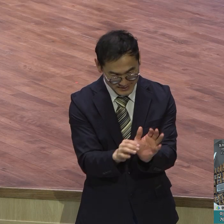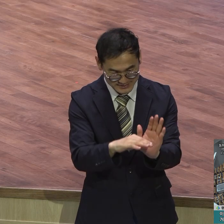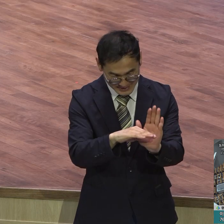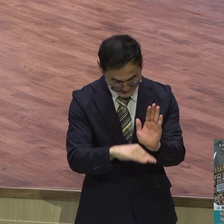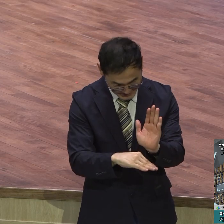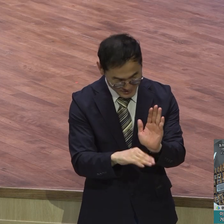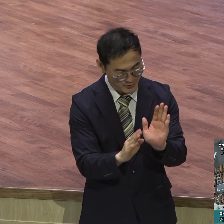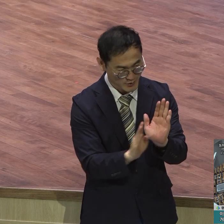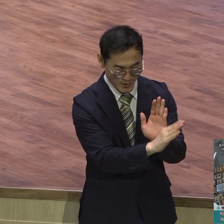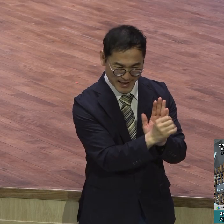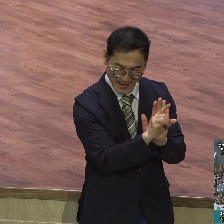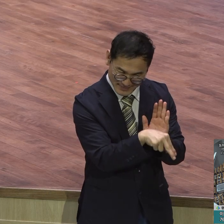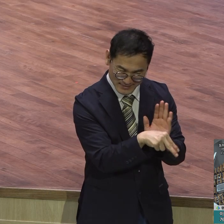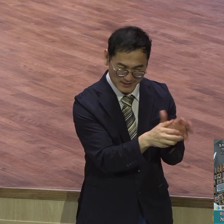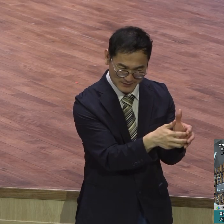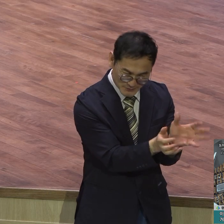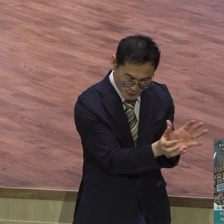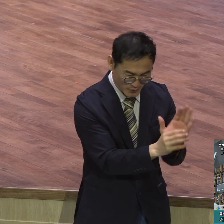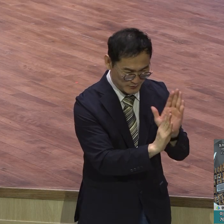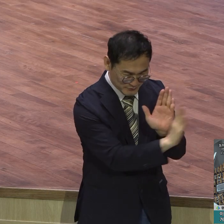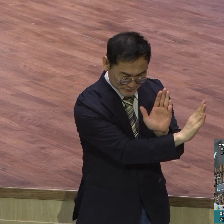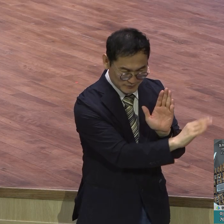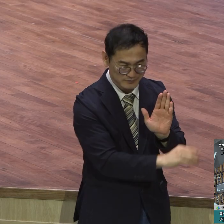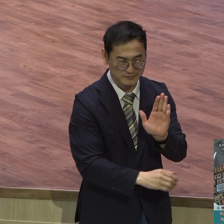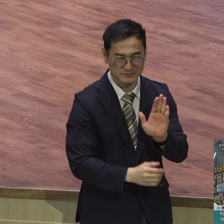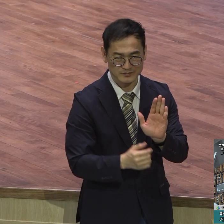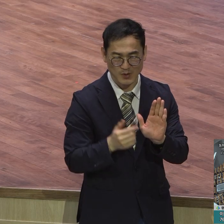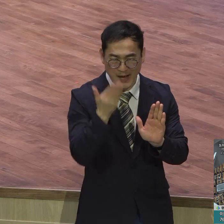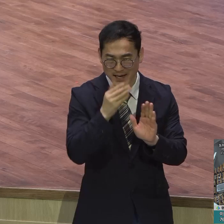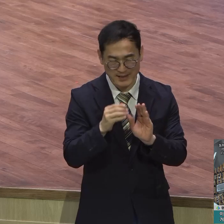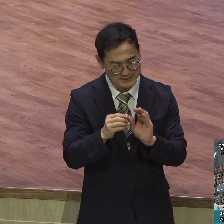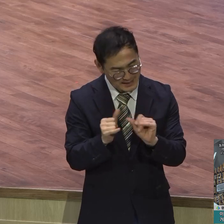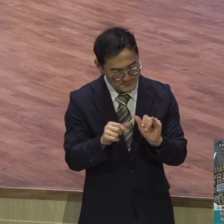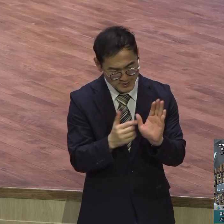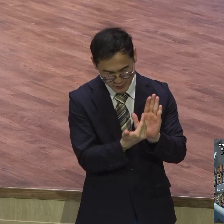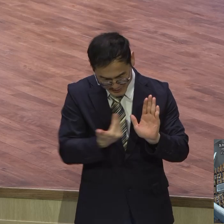산지에 거주하고 가난이는 해변과 요단가에 거주하더이다.